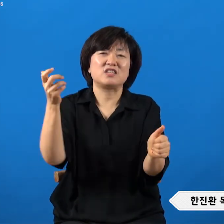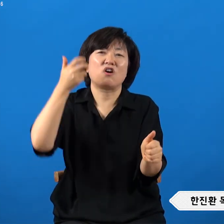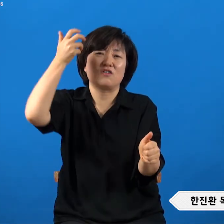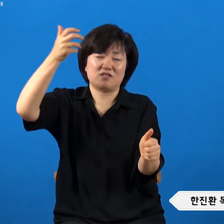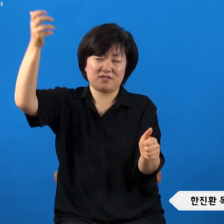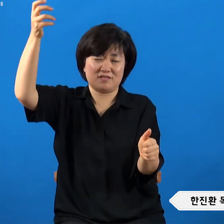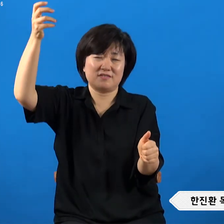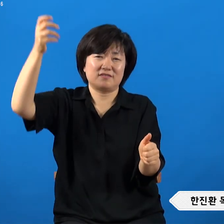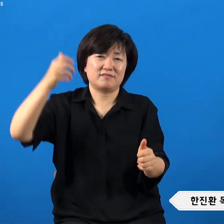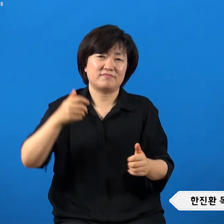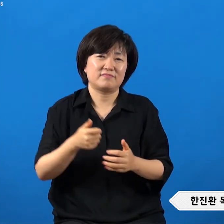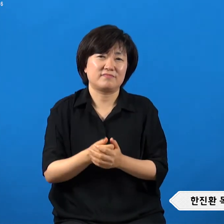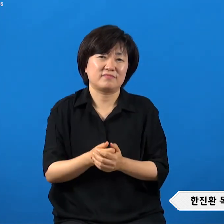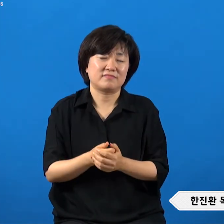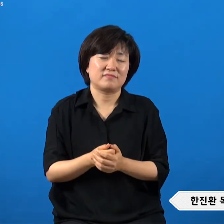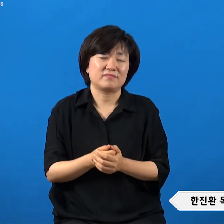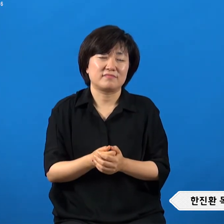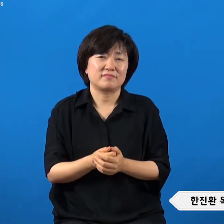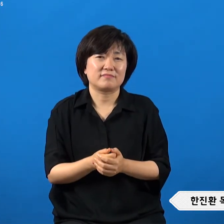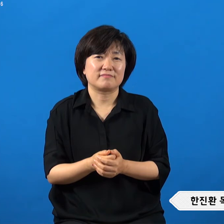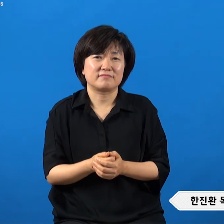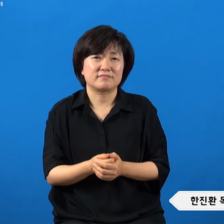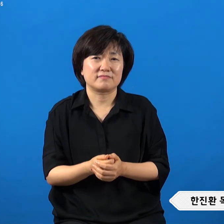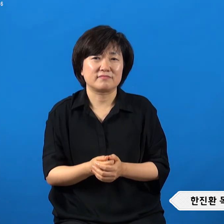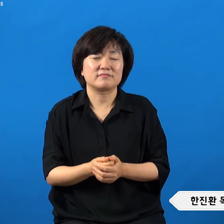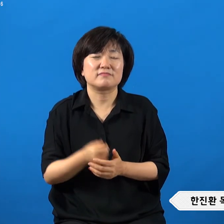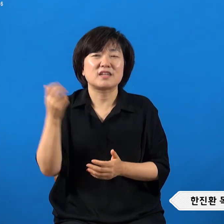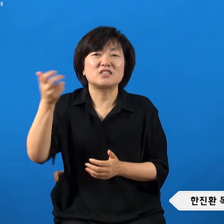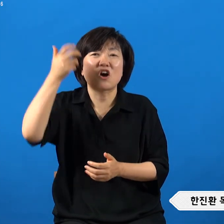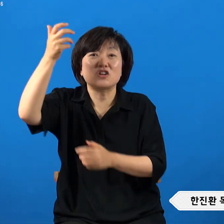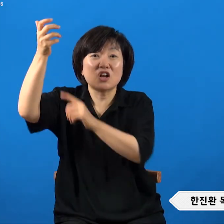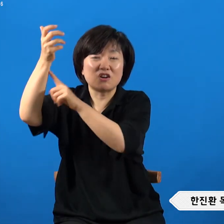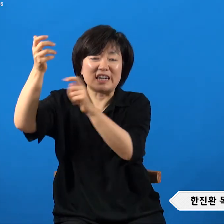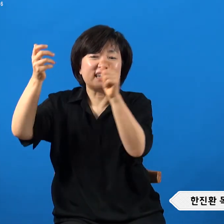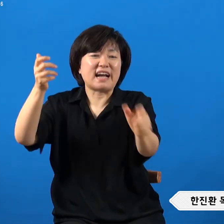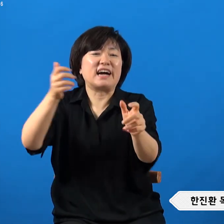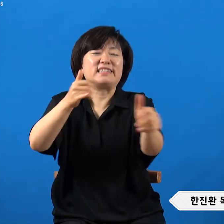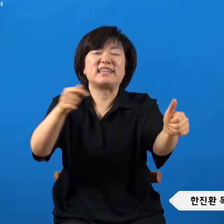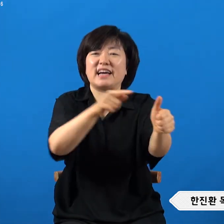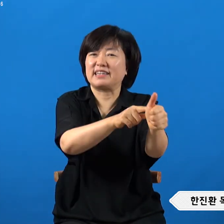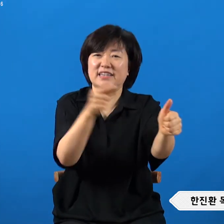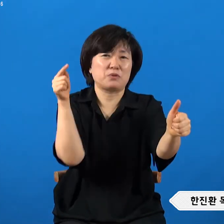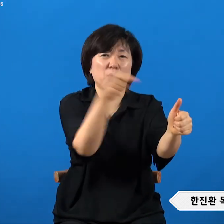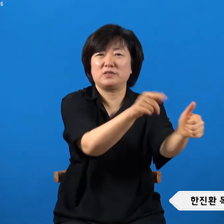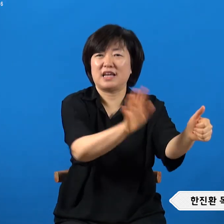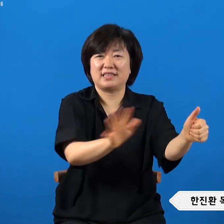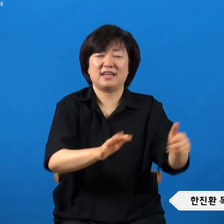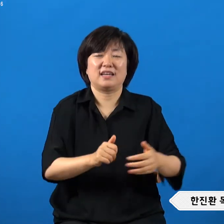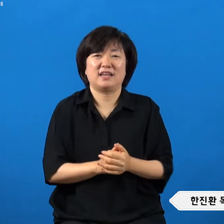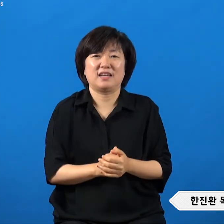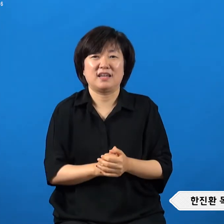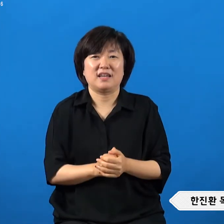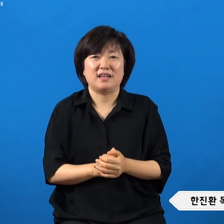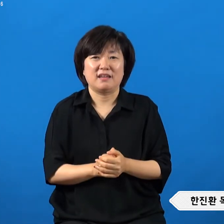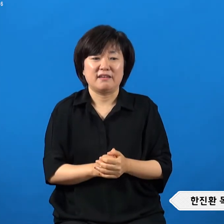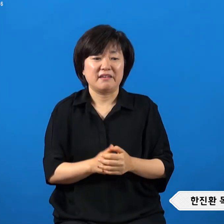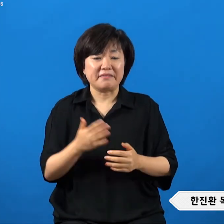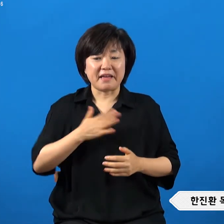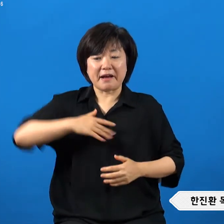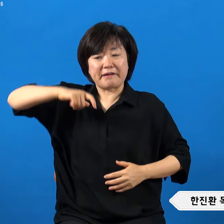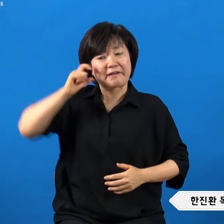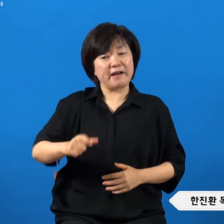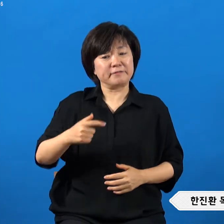영이십니다. 달리 말하면 성령은 강한 자에게는 역사하시지 않습니다.